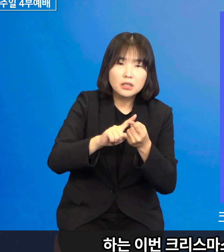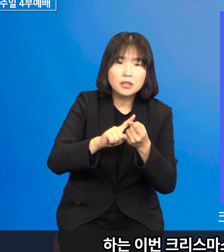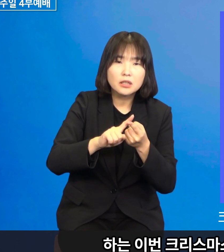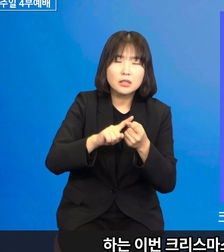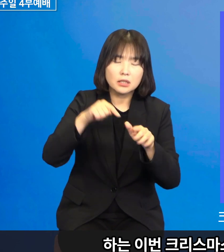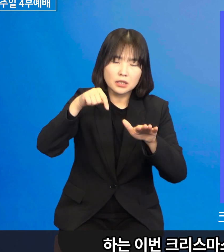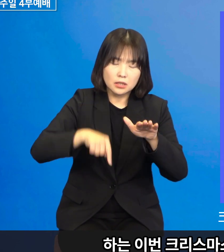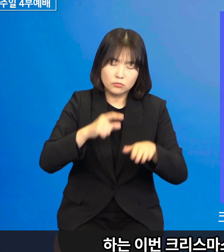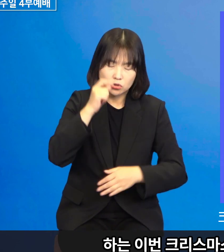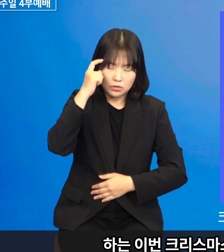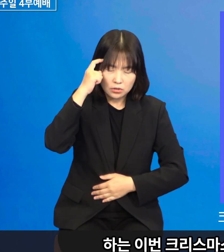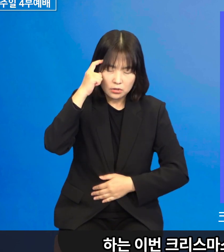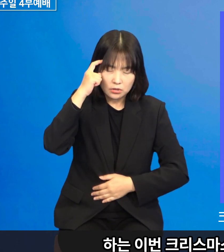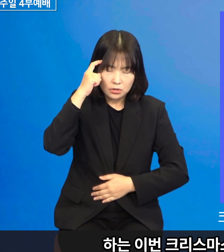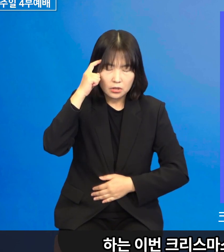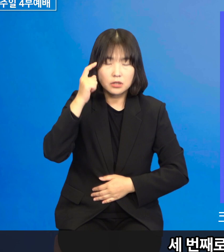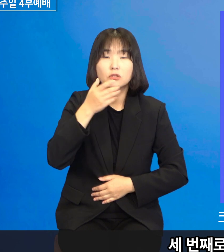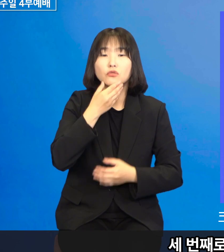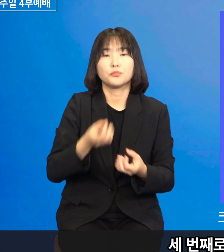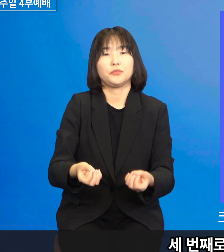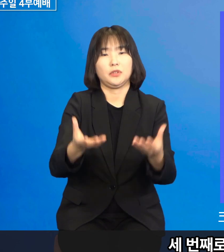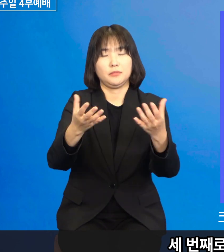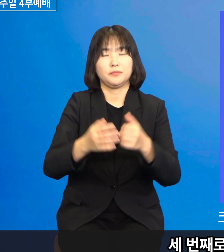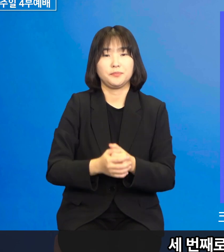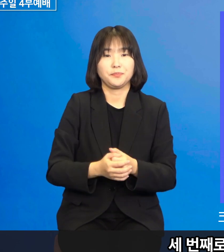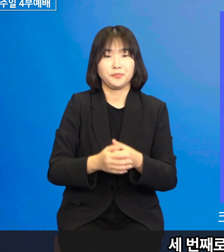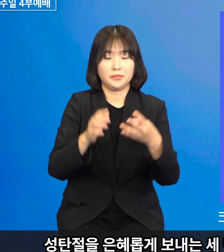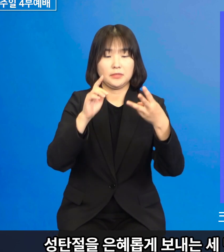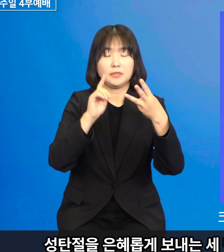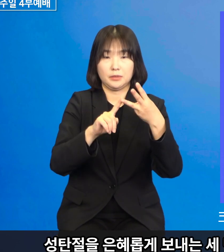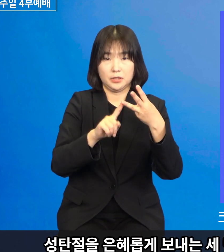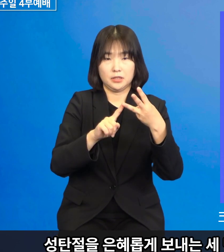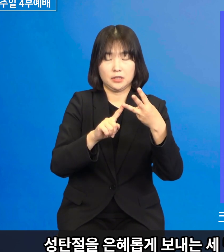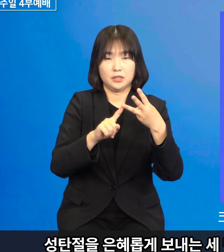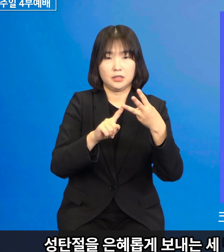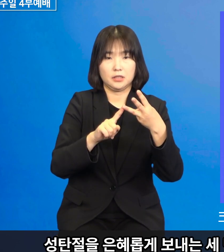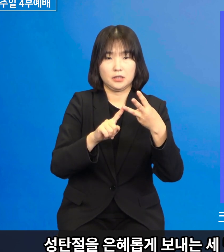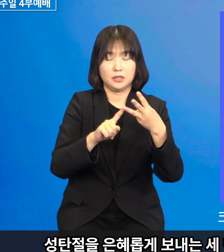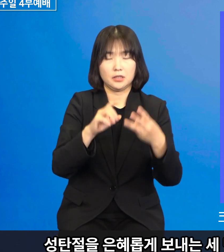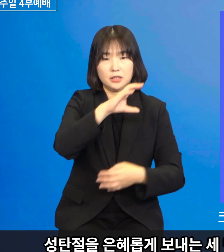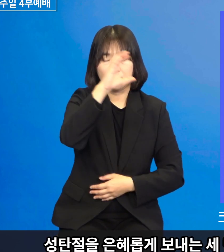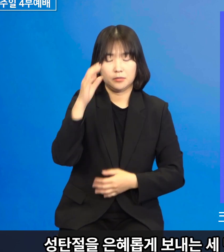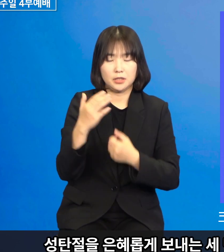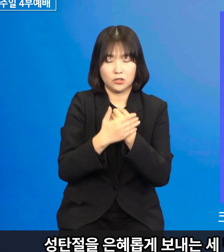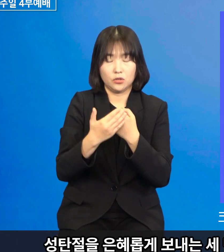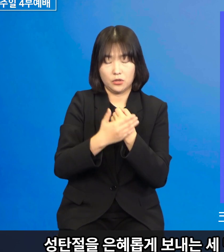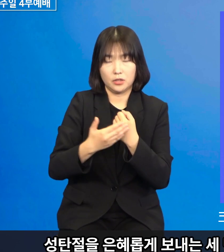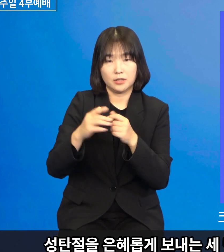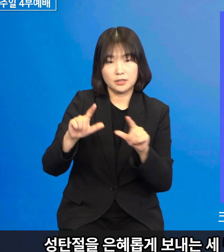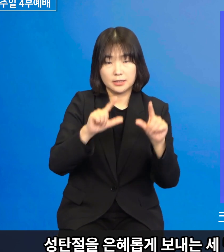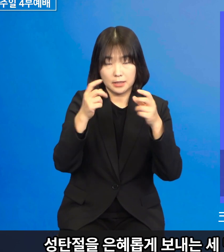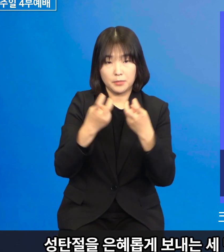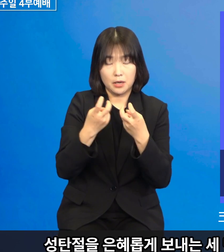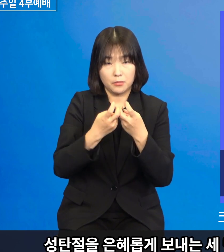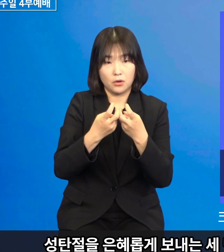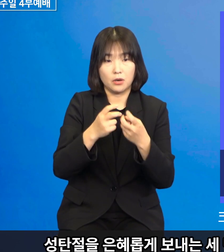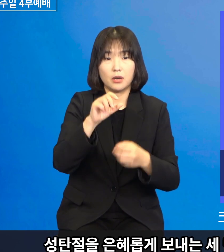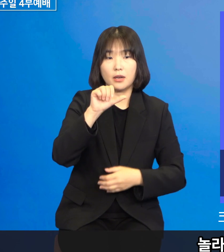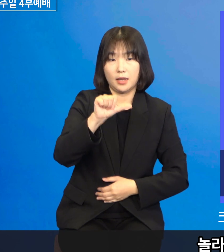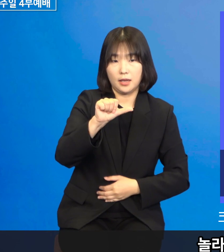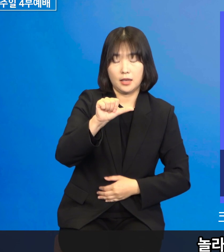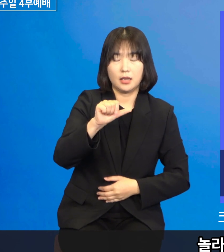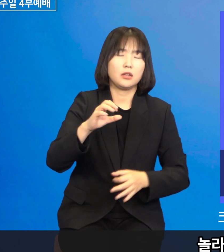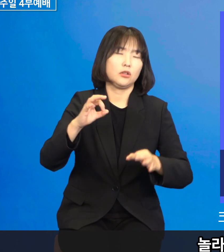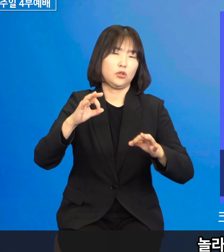이번 크리스마스가 되시길 축복합니다. 세 번째로 이어집니다. 성탄절을 은혜롭게 보내는 세 번째 방법은 A로